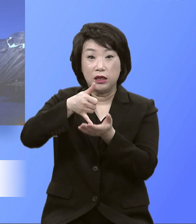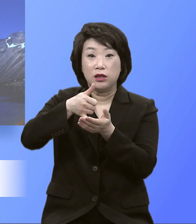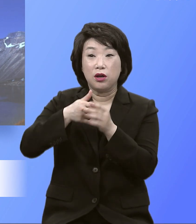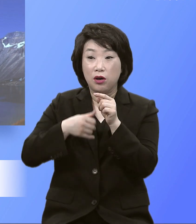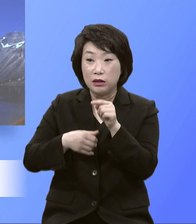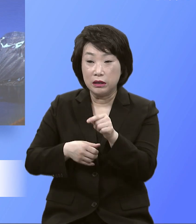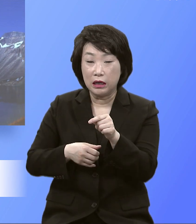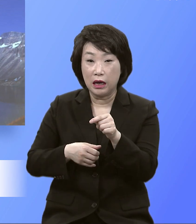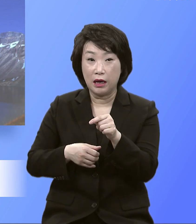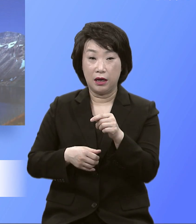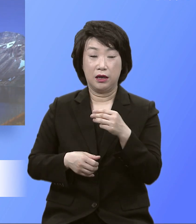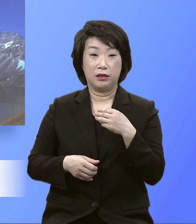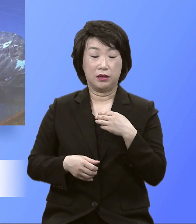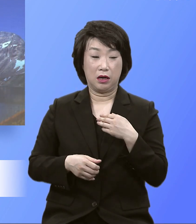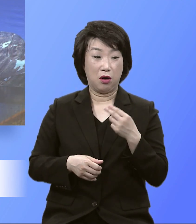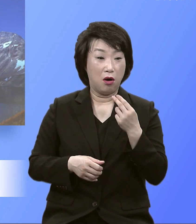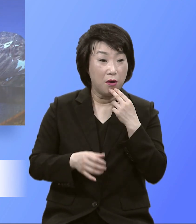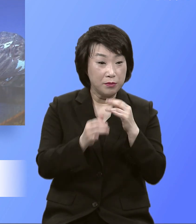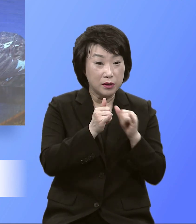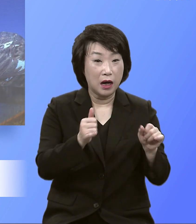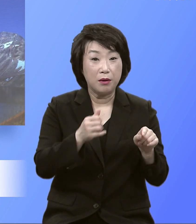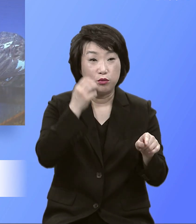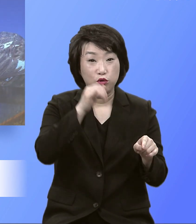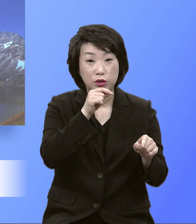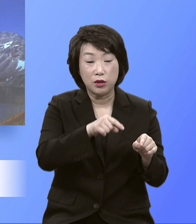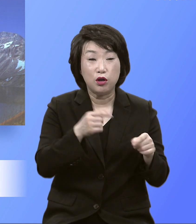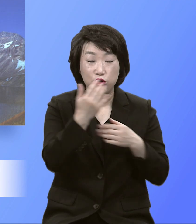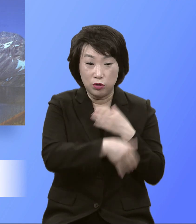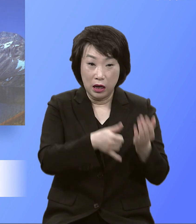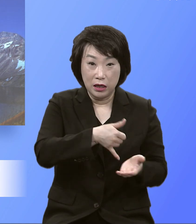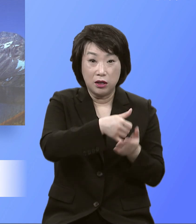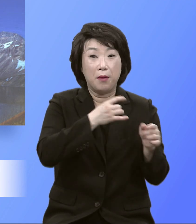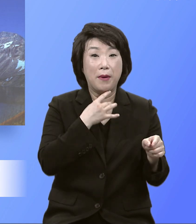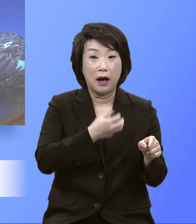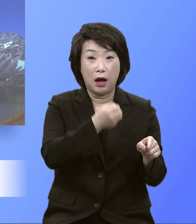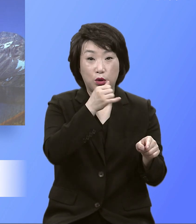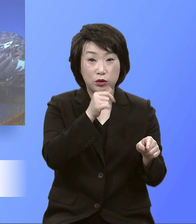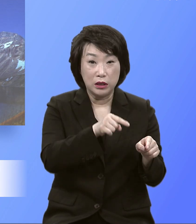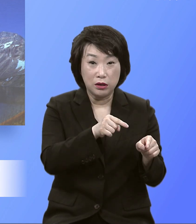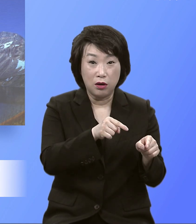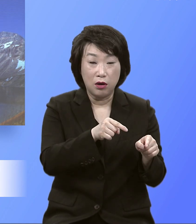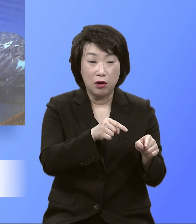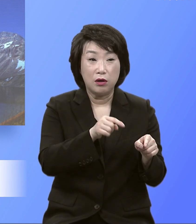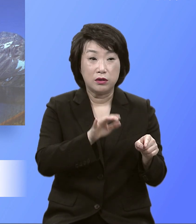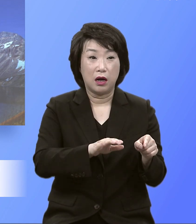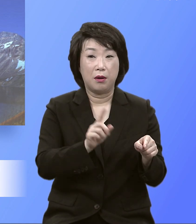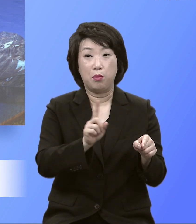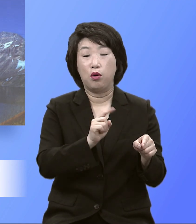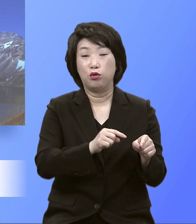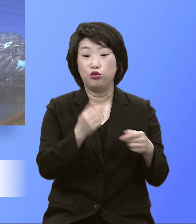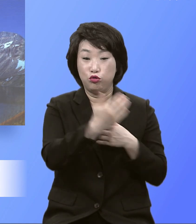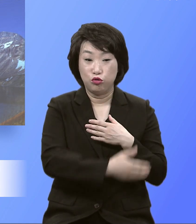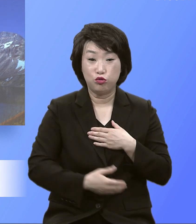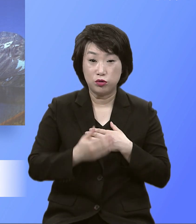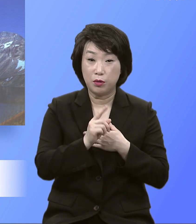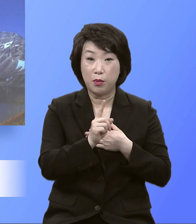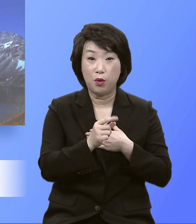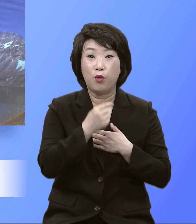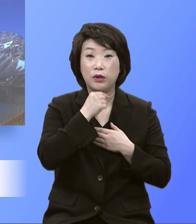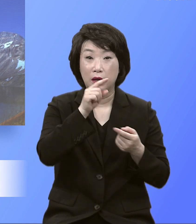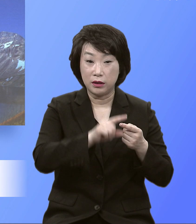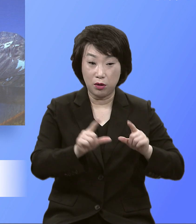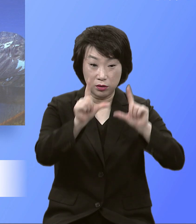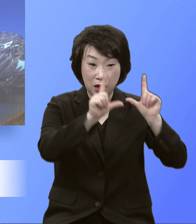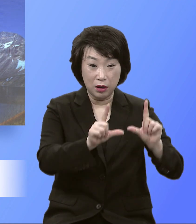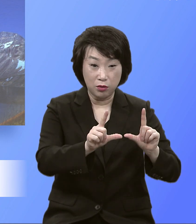인격이 없는 사람은 육신의 인격만 가지고 그저 육신을 조언하는